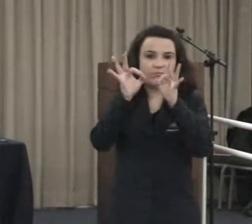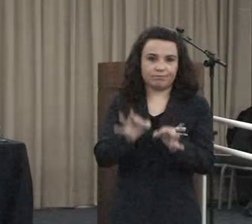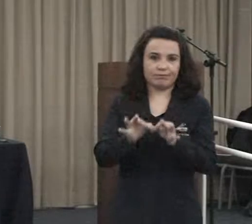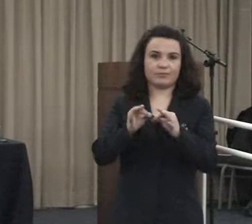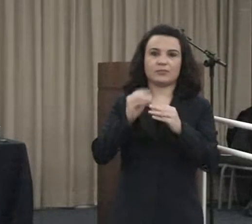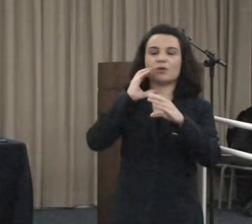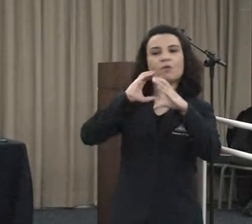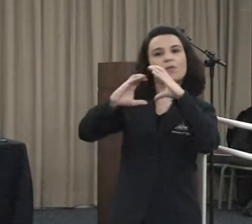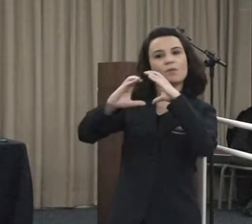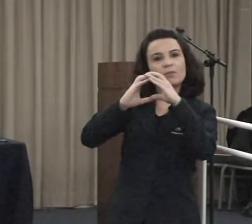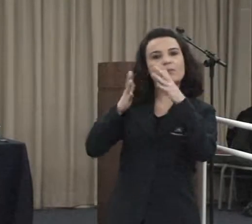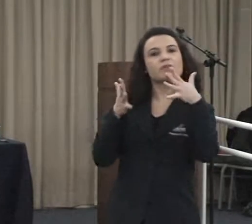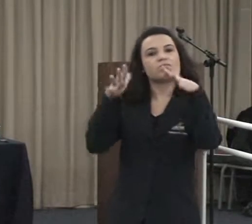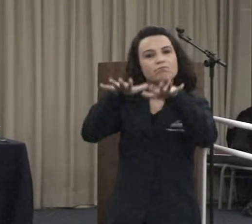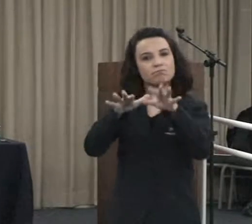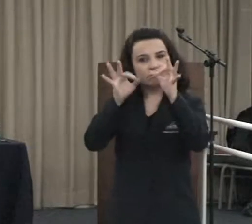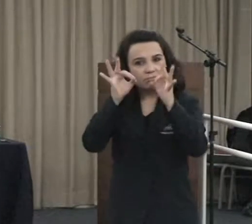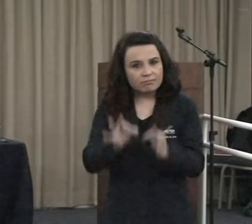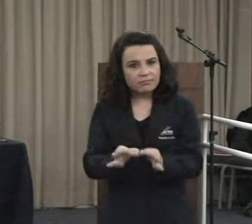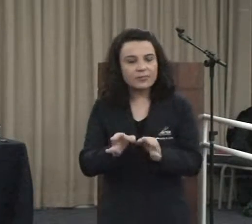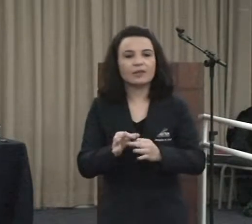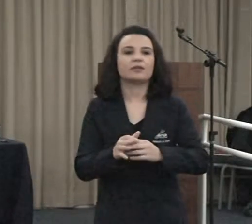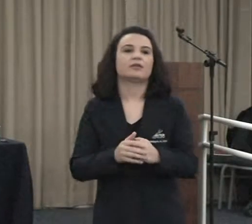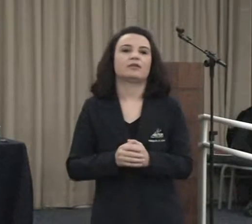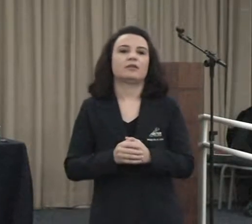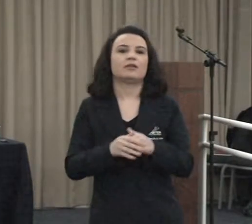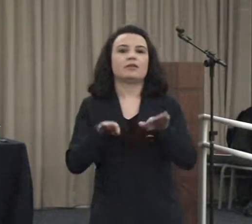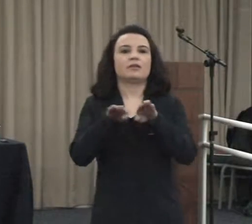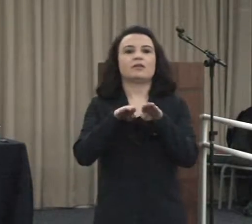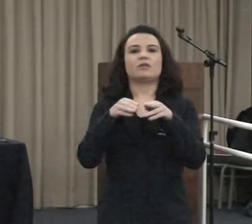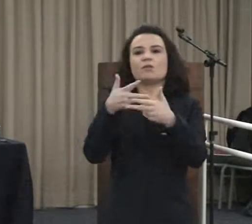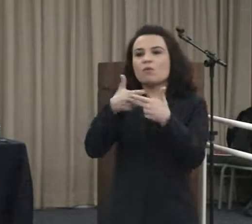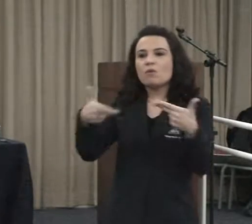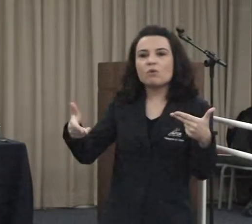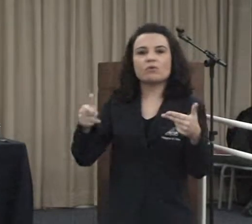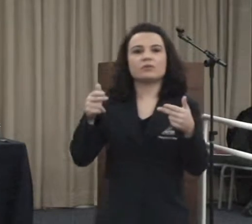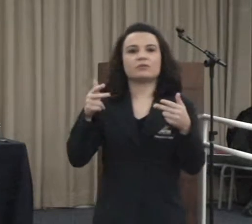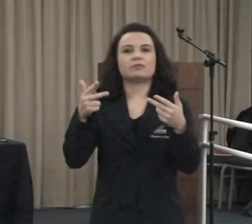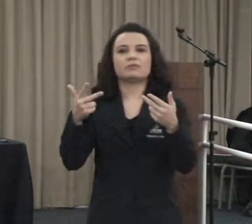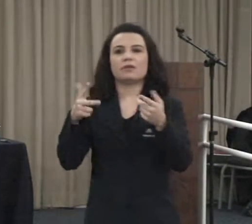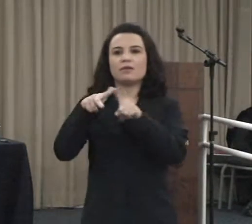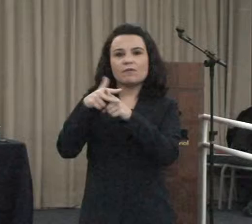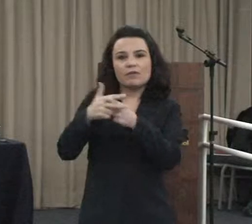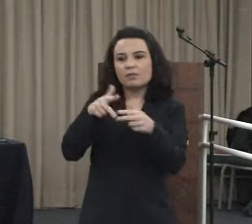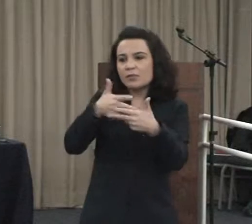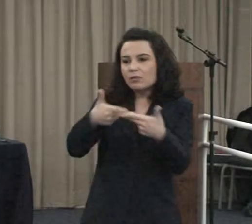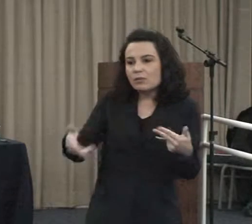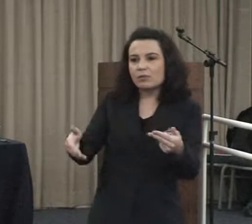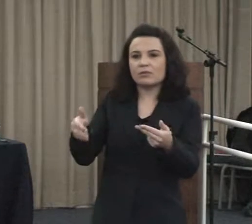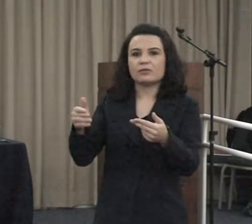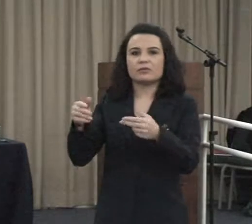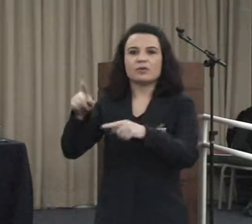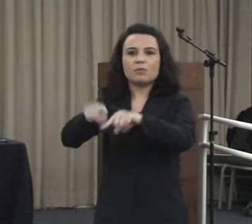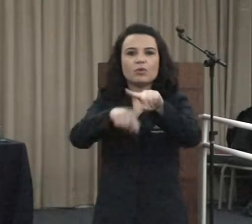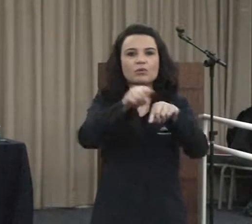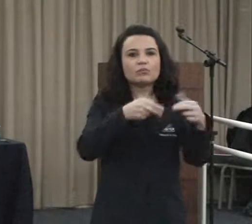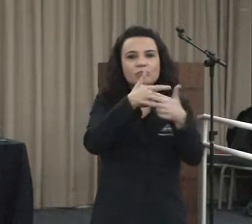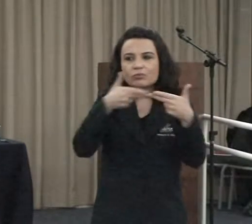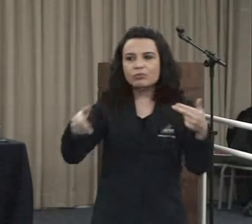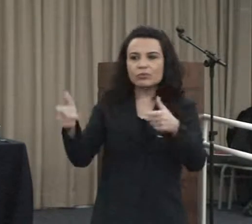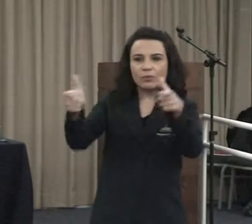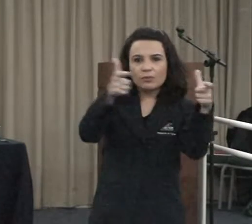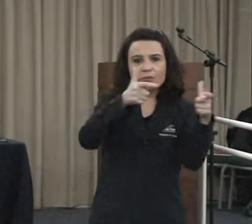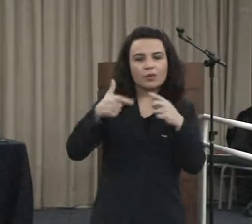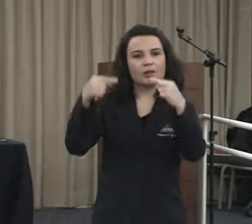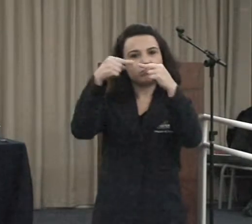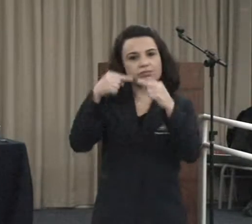inclusiva, ter equipamentos necessários, ferramentas necessárias para a inclusão. Dessa forma, a gente